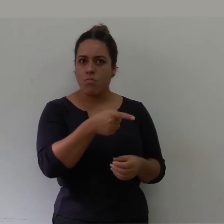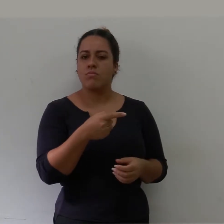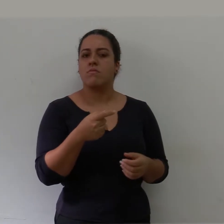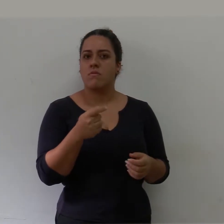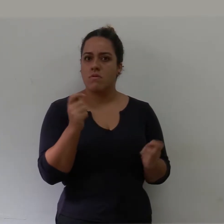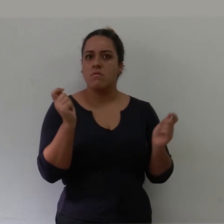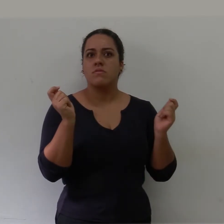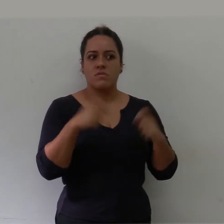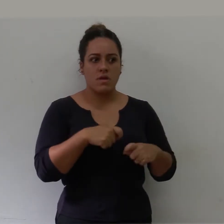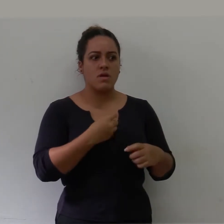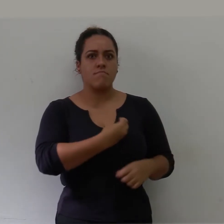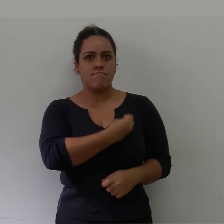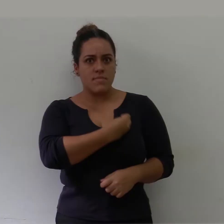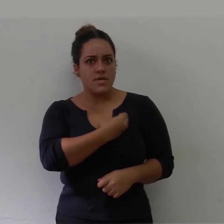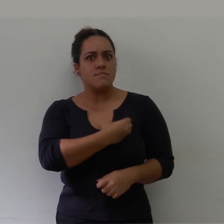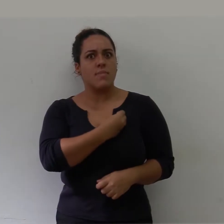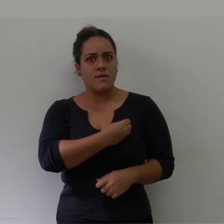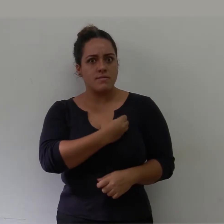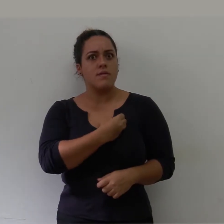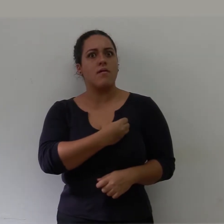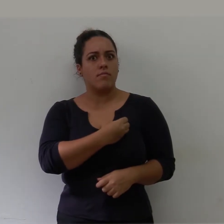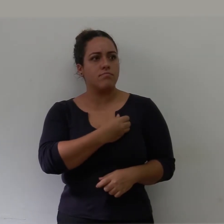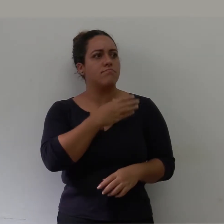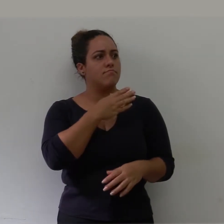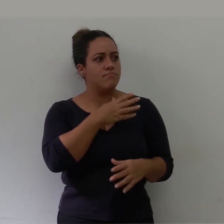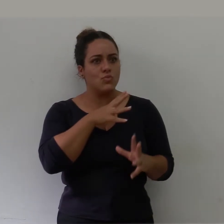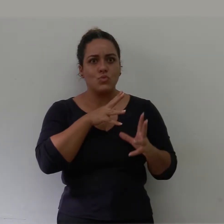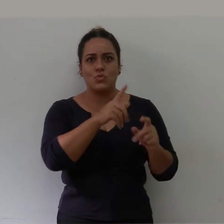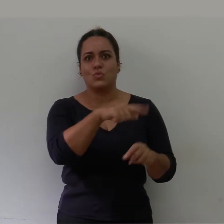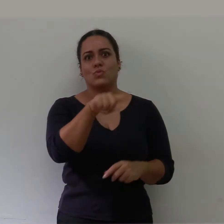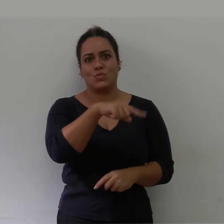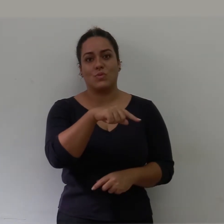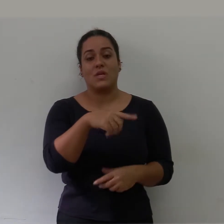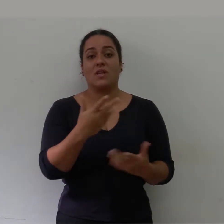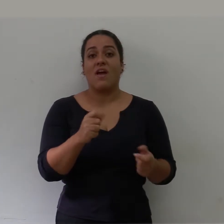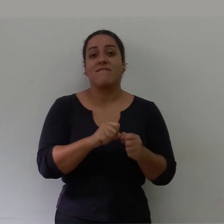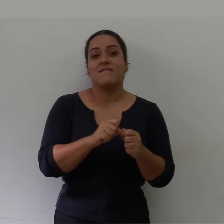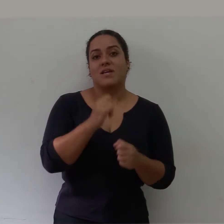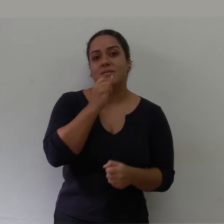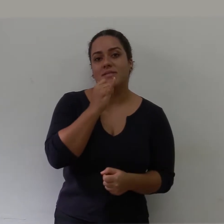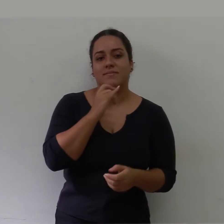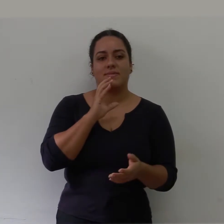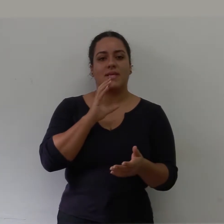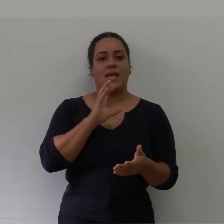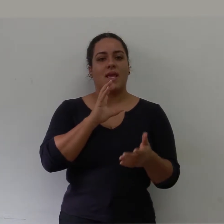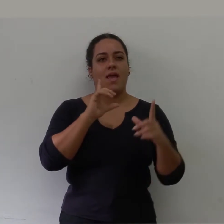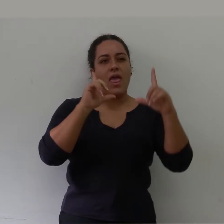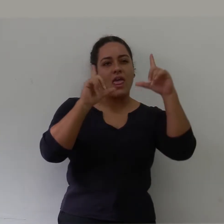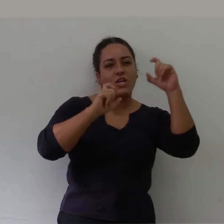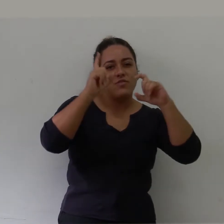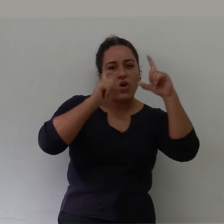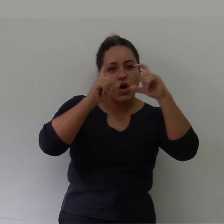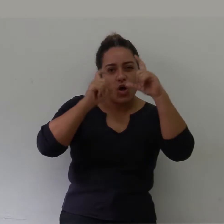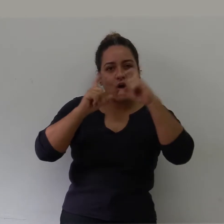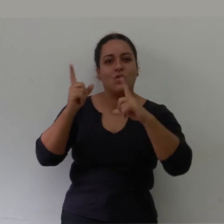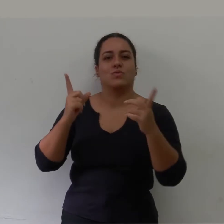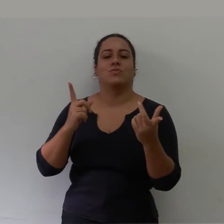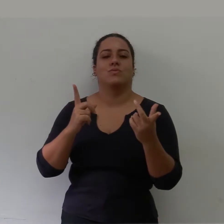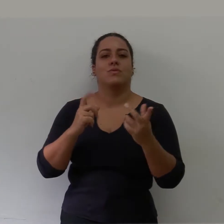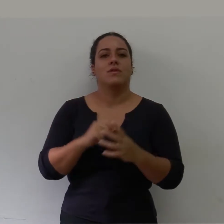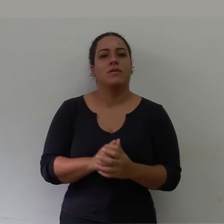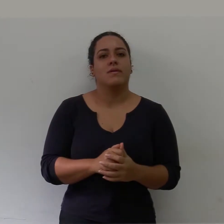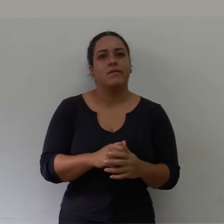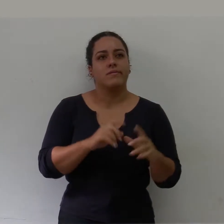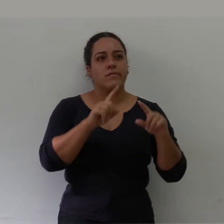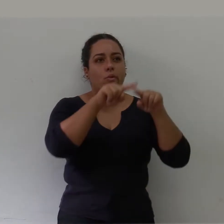ele pode ter uma participação mais ativa. Então ele faz, por exemplo, os registros